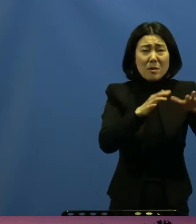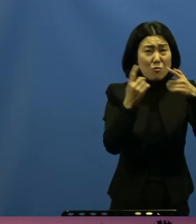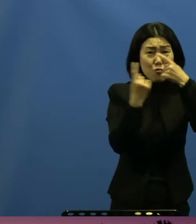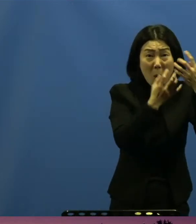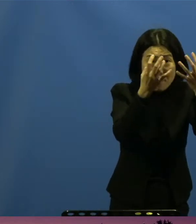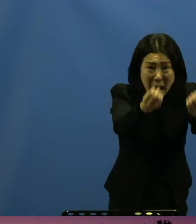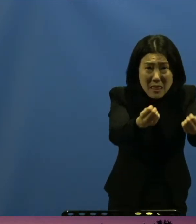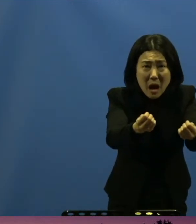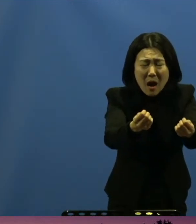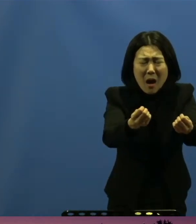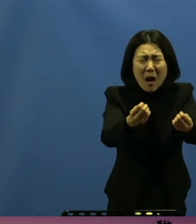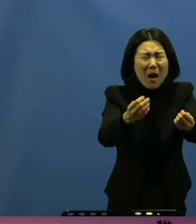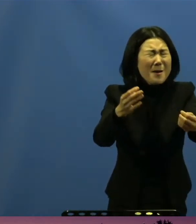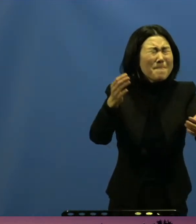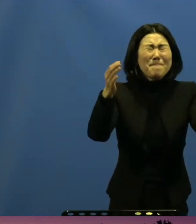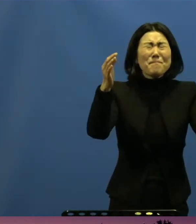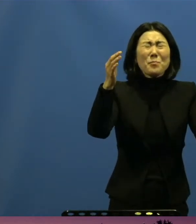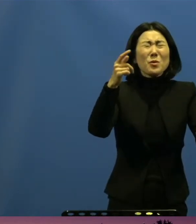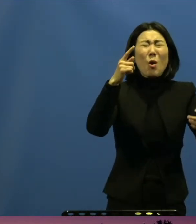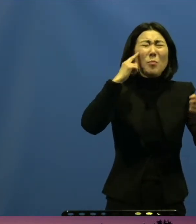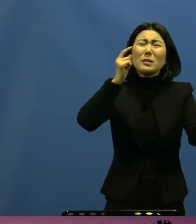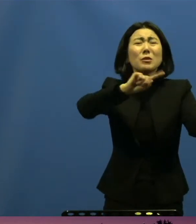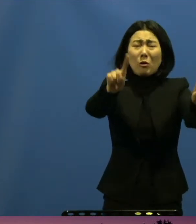세상에 우리는 우리가 찾는 게 없어요.